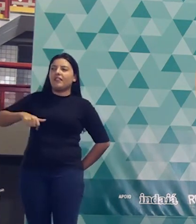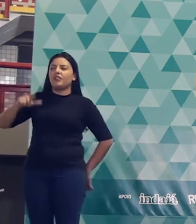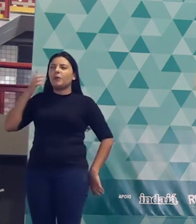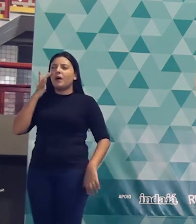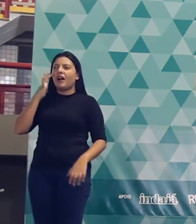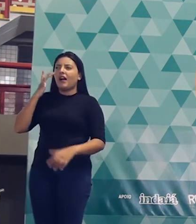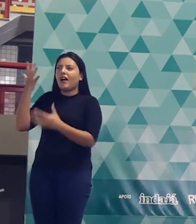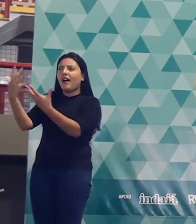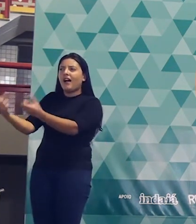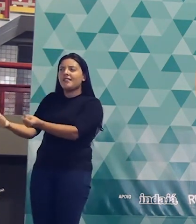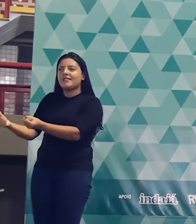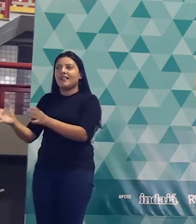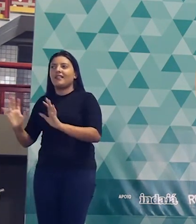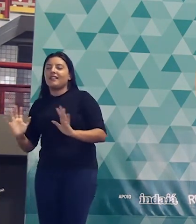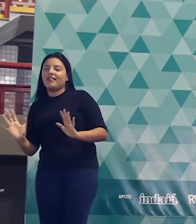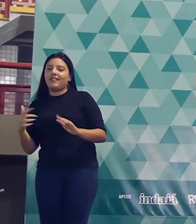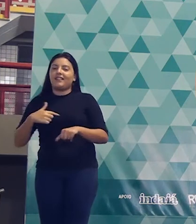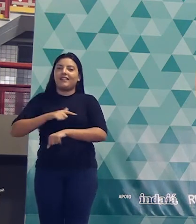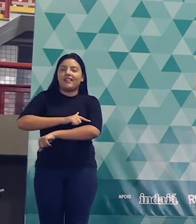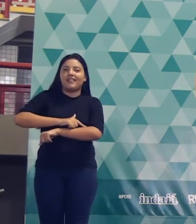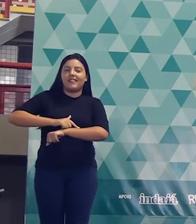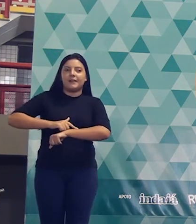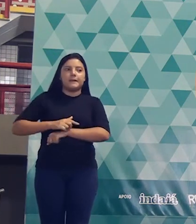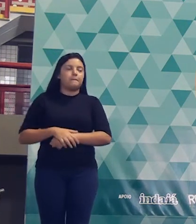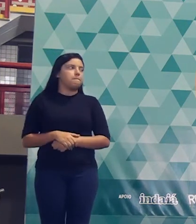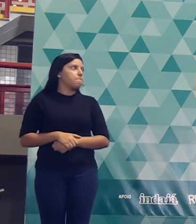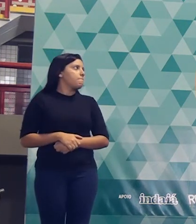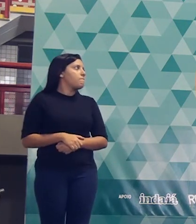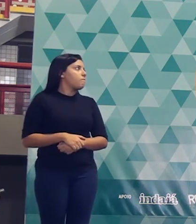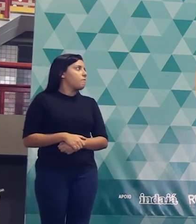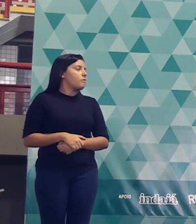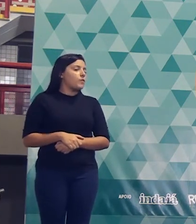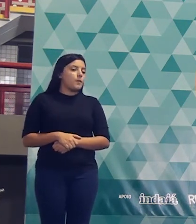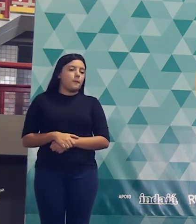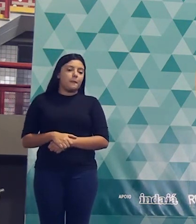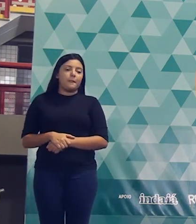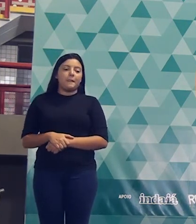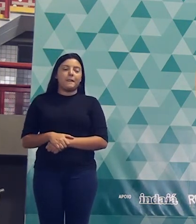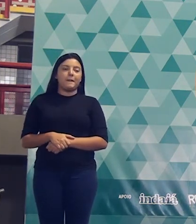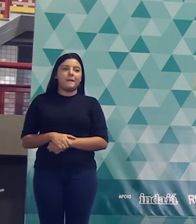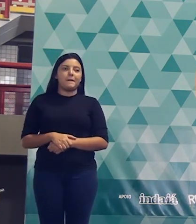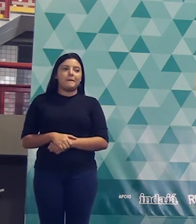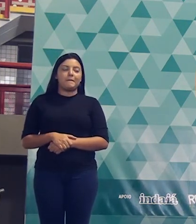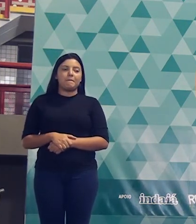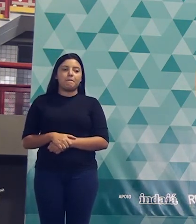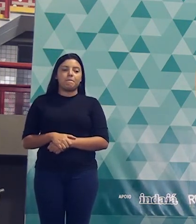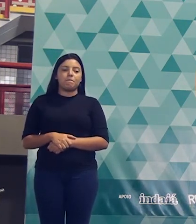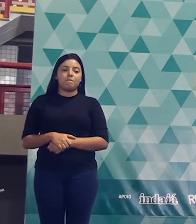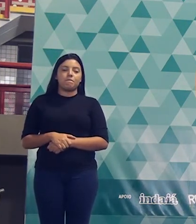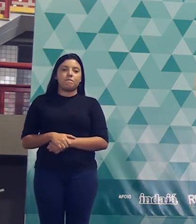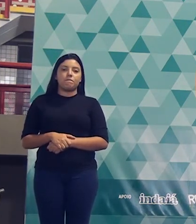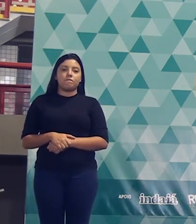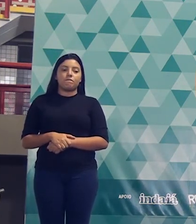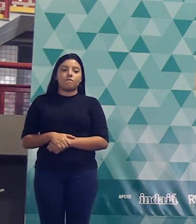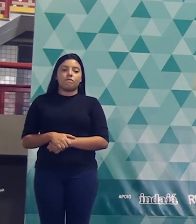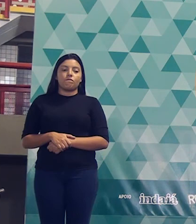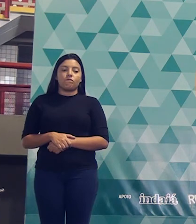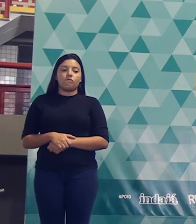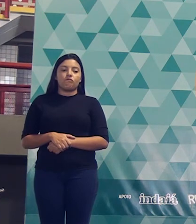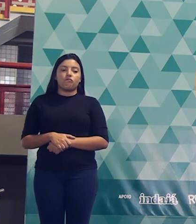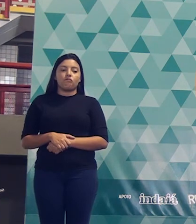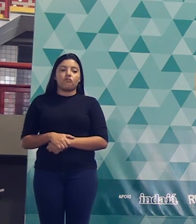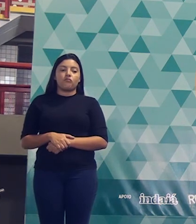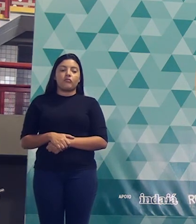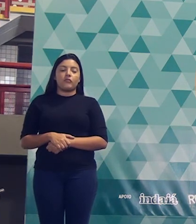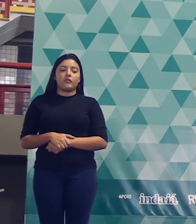Quer que eu desenhe, né? Não, já disse tudo, ó, né? Não, certo? Isso é insinuação.